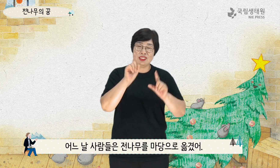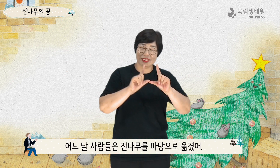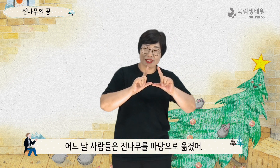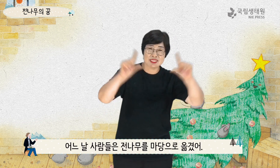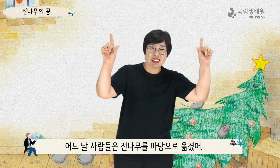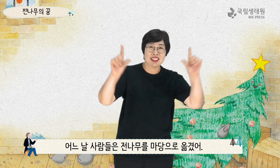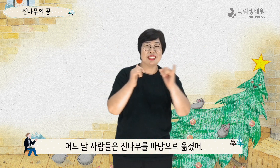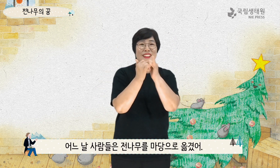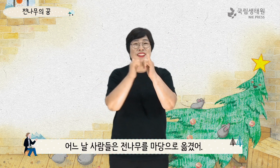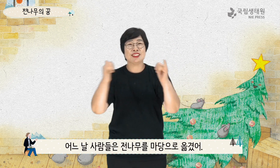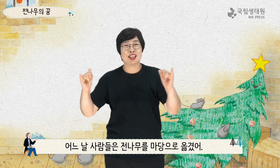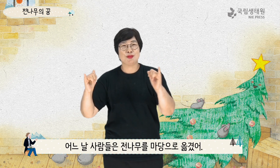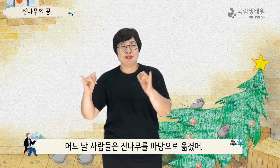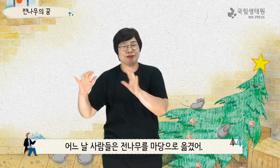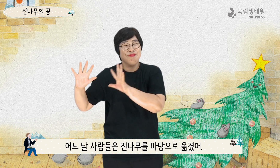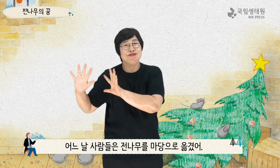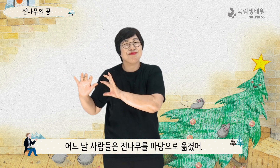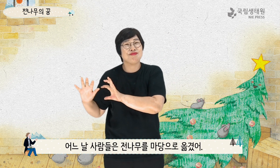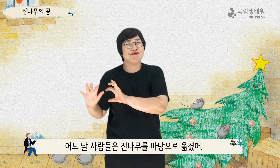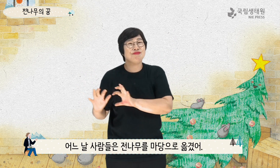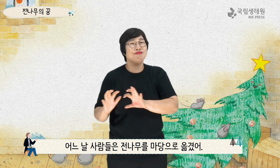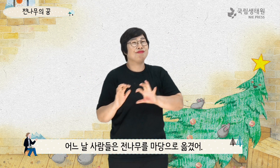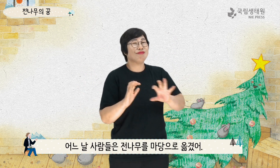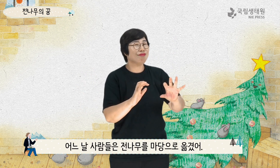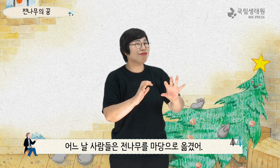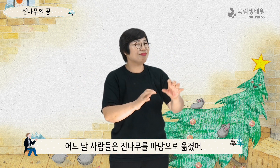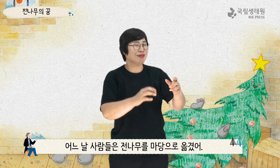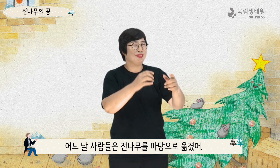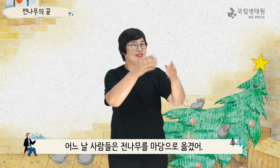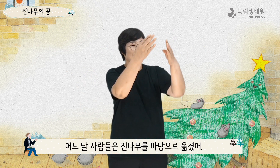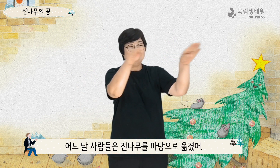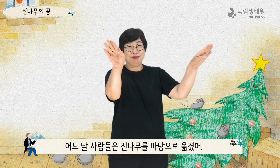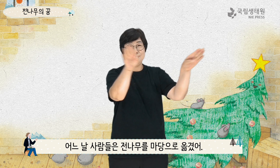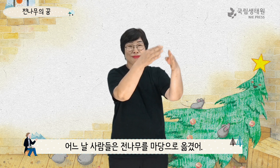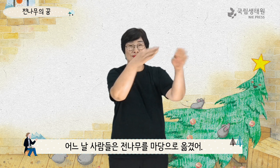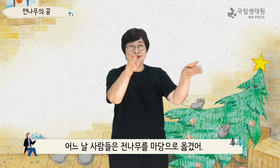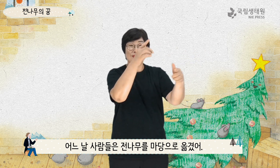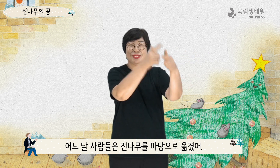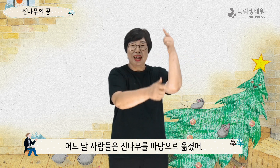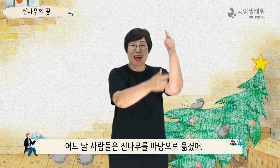어느 날 사람들은 전나무를 마당으로 옮겼어.